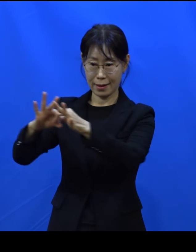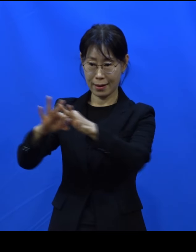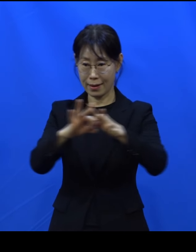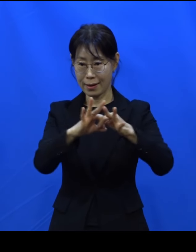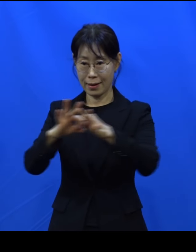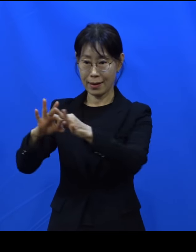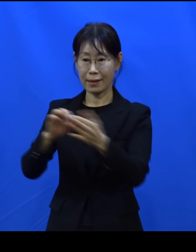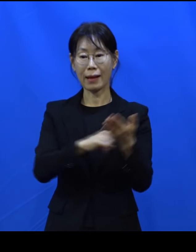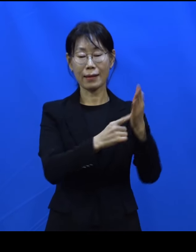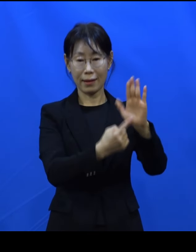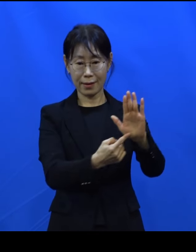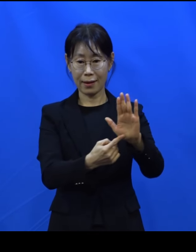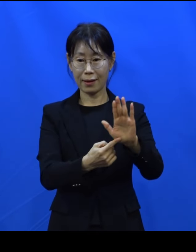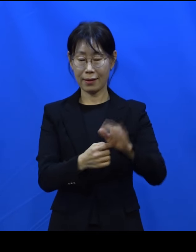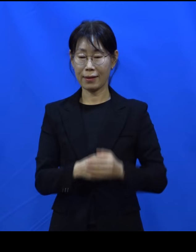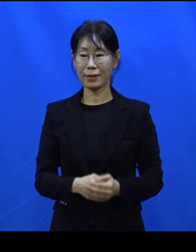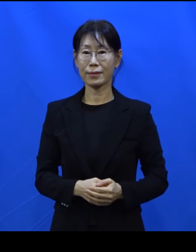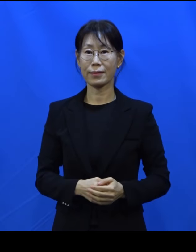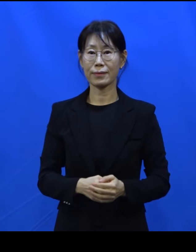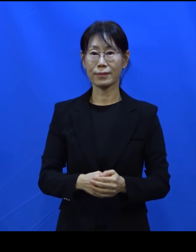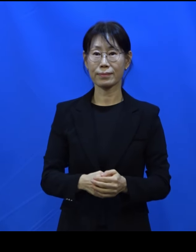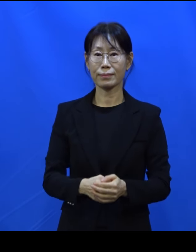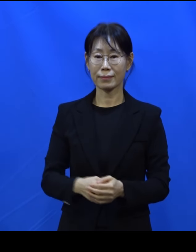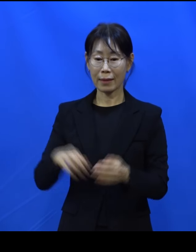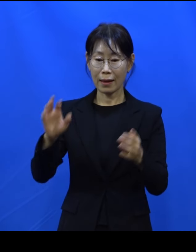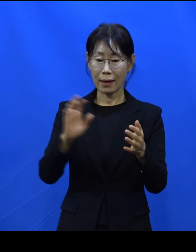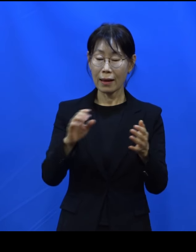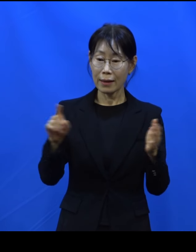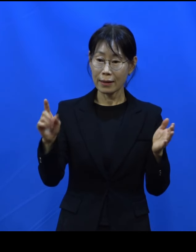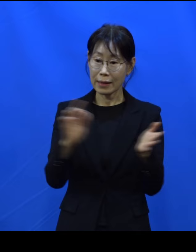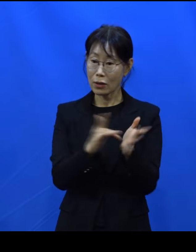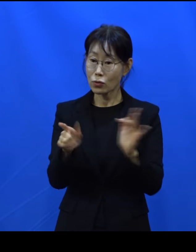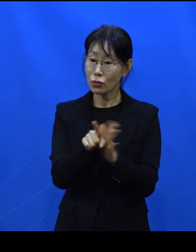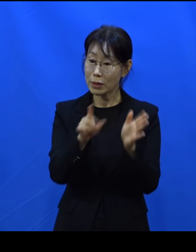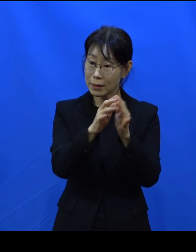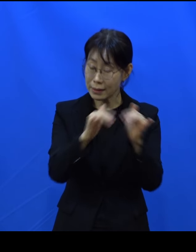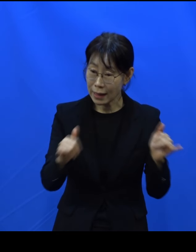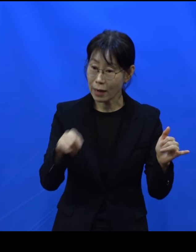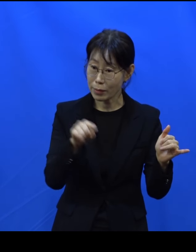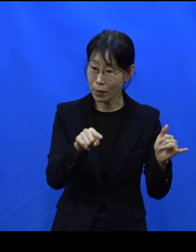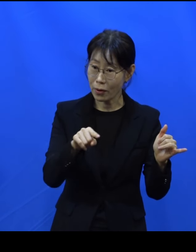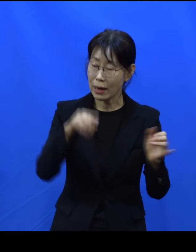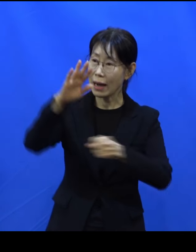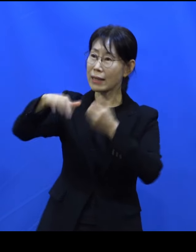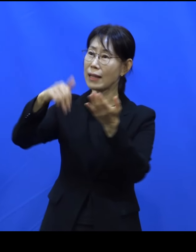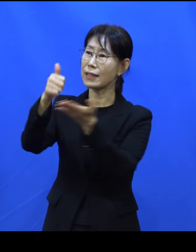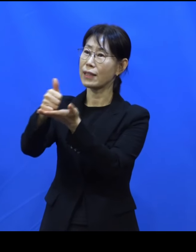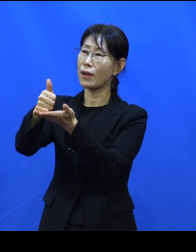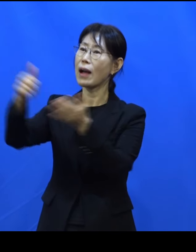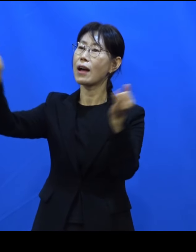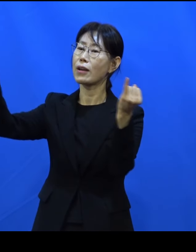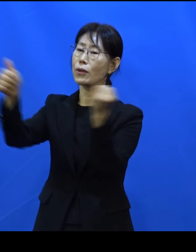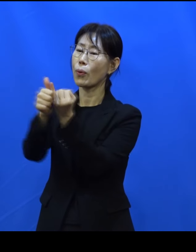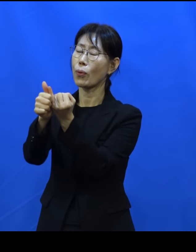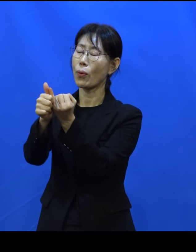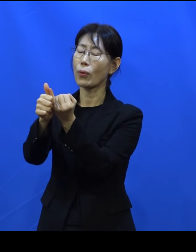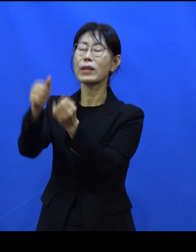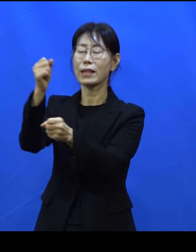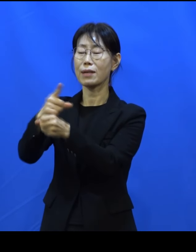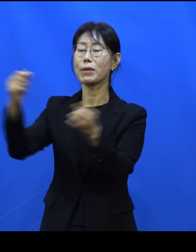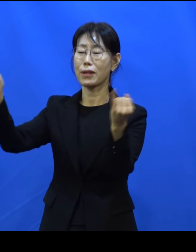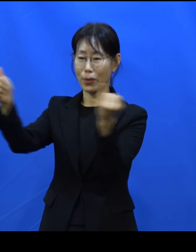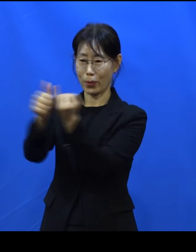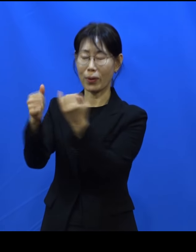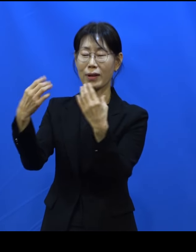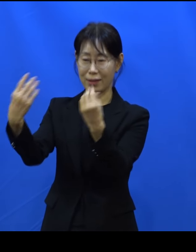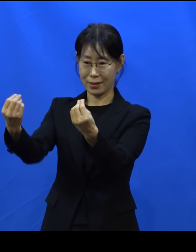자, 그리스도인은 이미 그리스도와 결혼한 상태로 보죠, 그죠? 하나님과 우리의 관계가 언약의 관계,